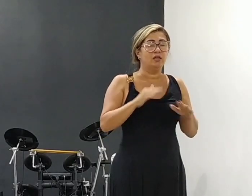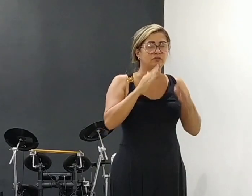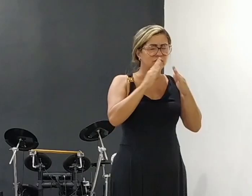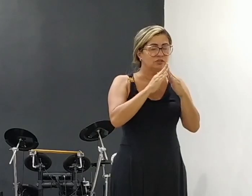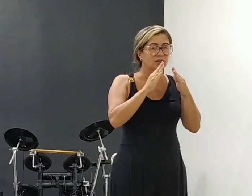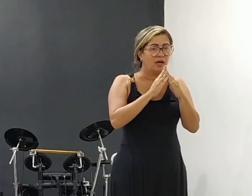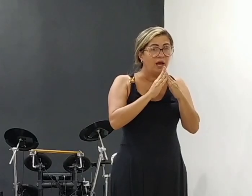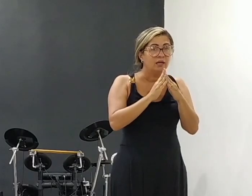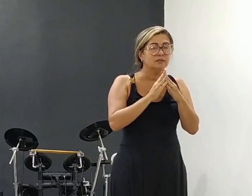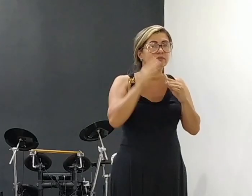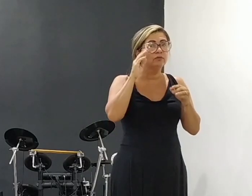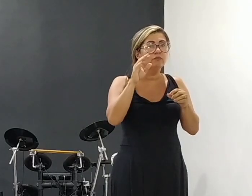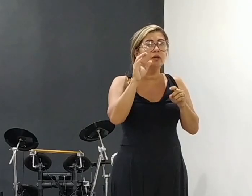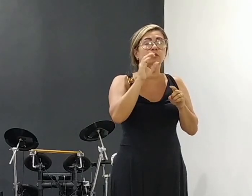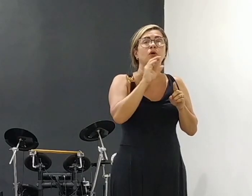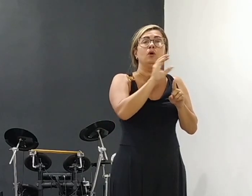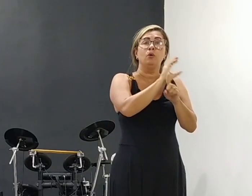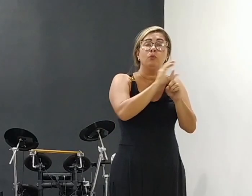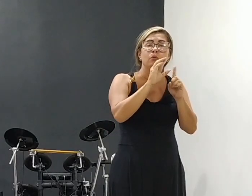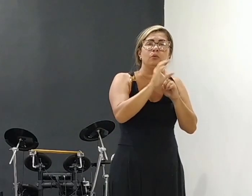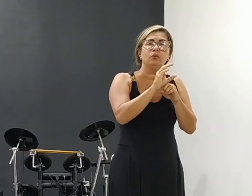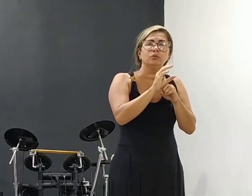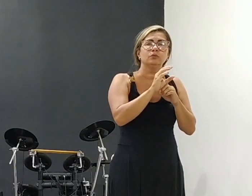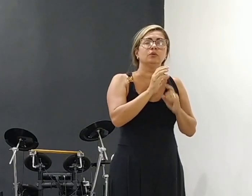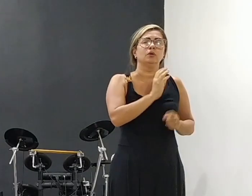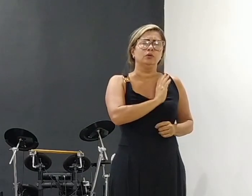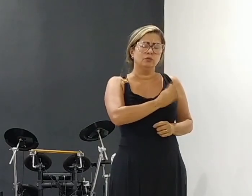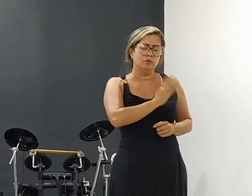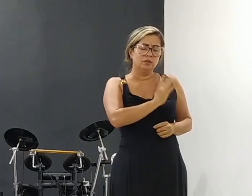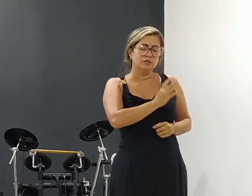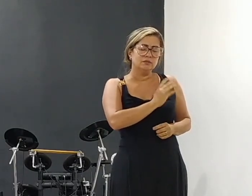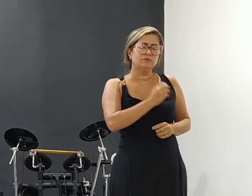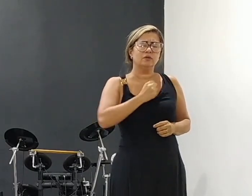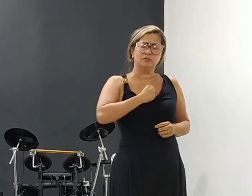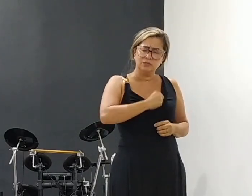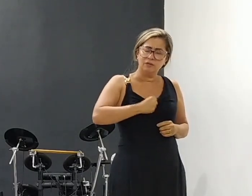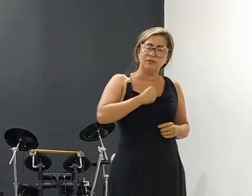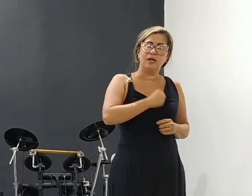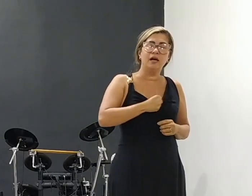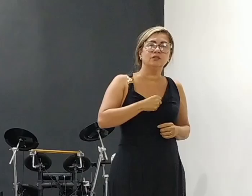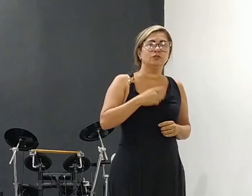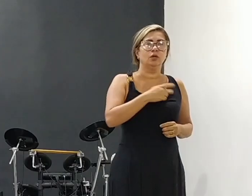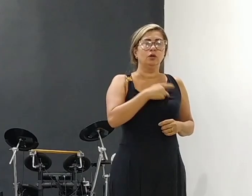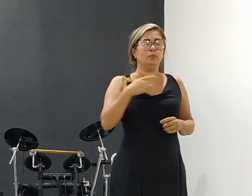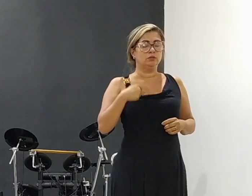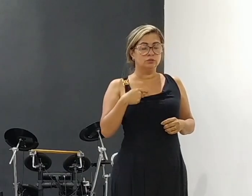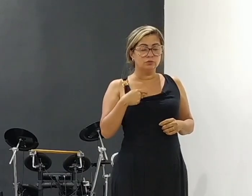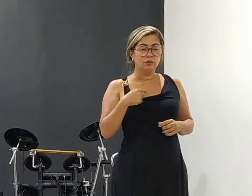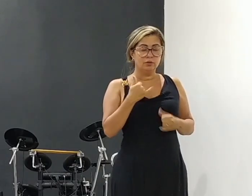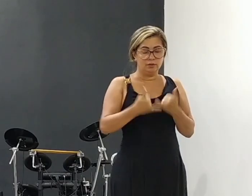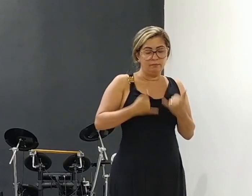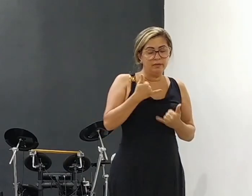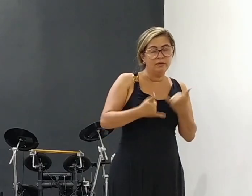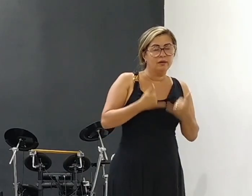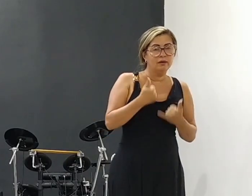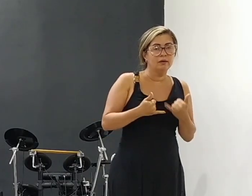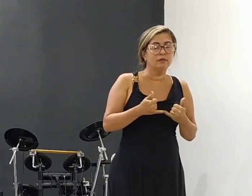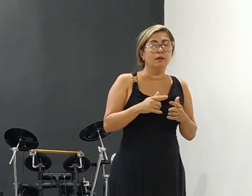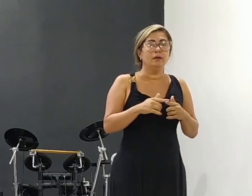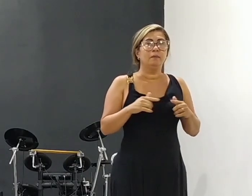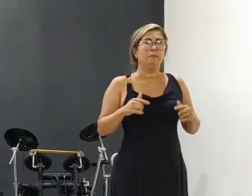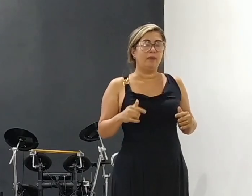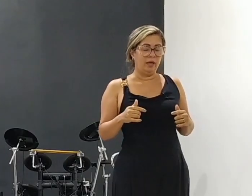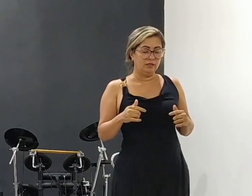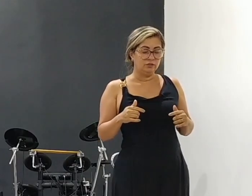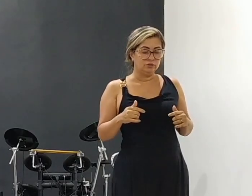culto, mas o coração fica aqui, né? O pastor está brincando, irmãos, comigo, mas se eu não fizer isso,